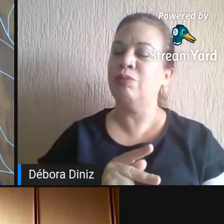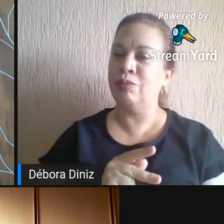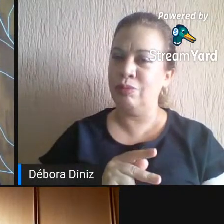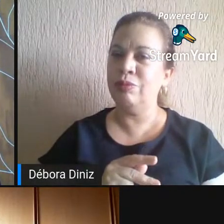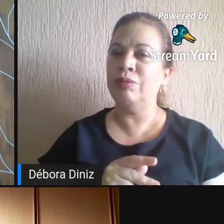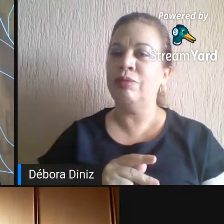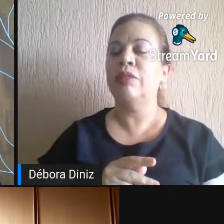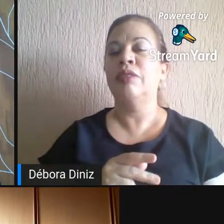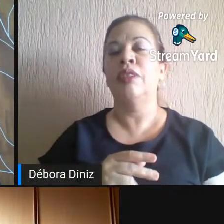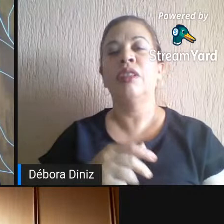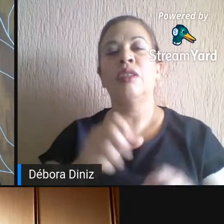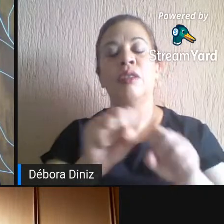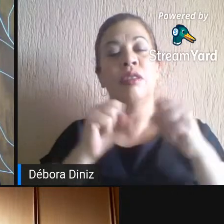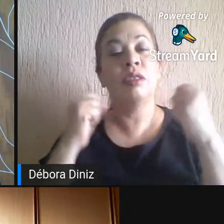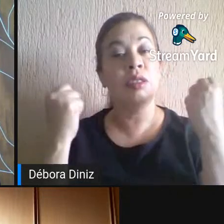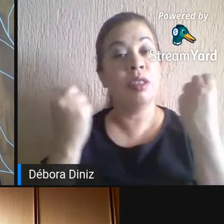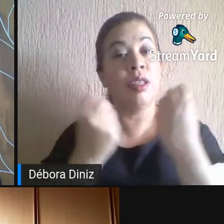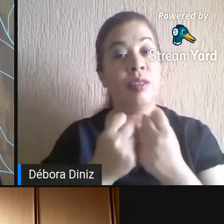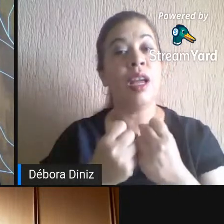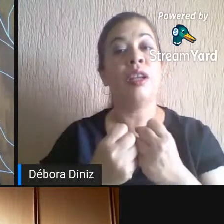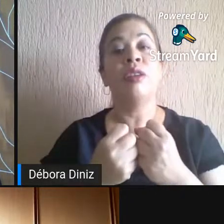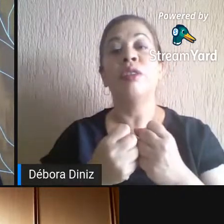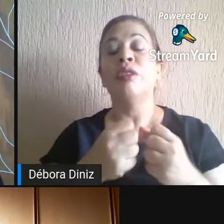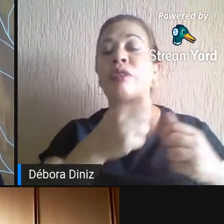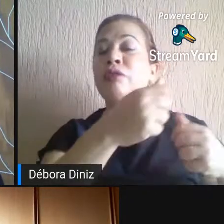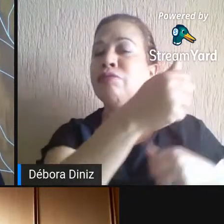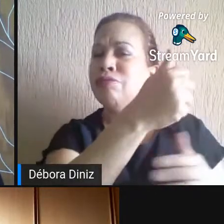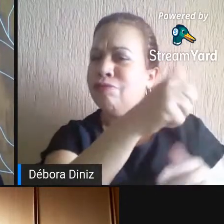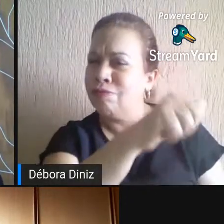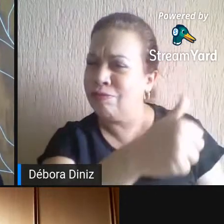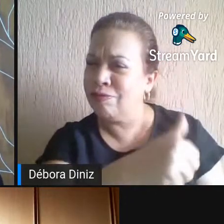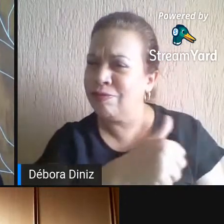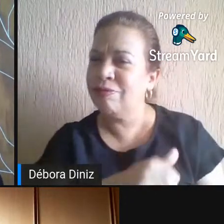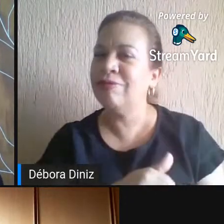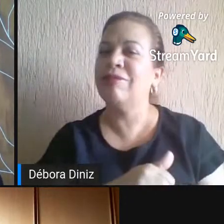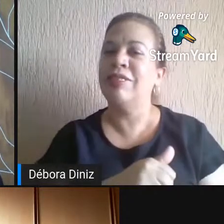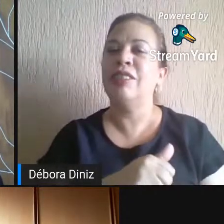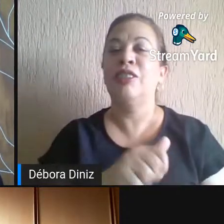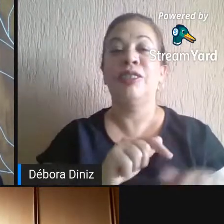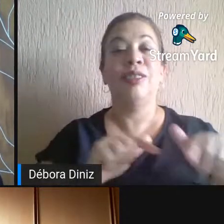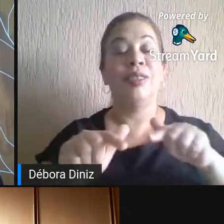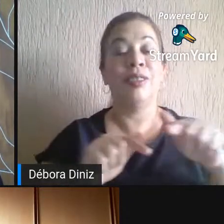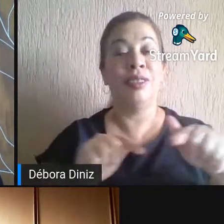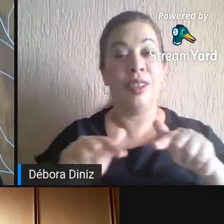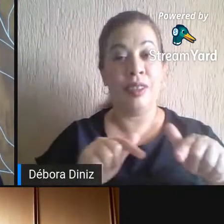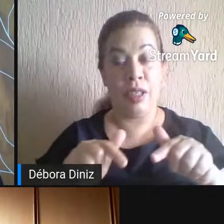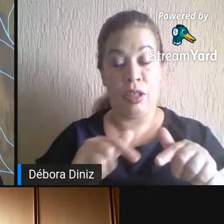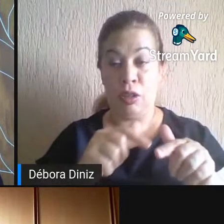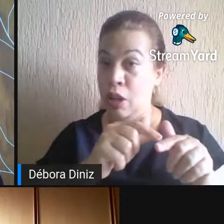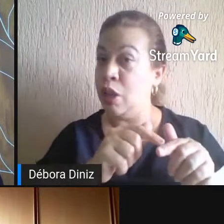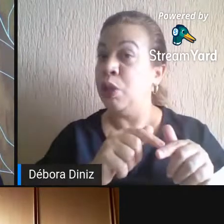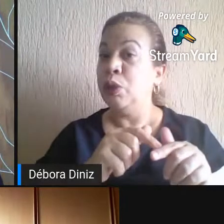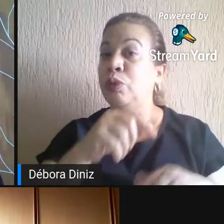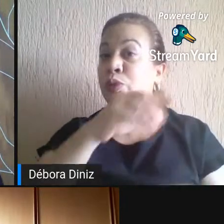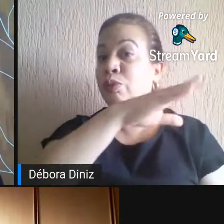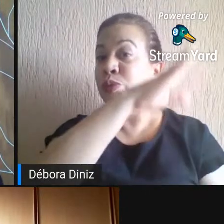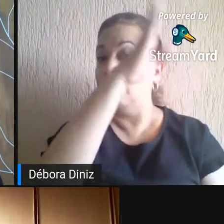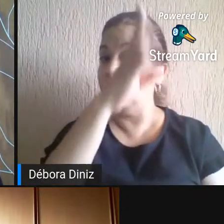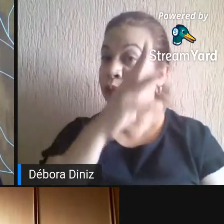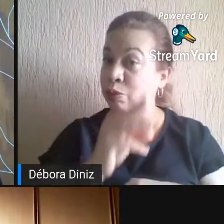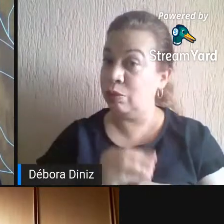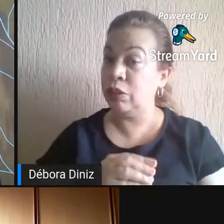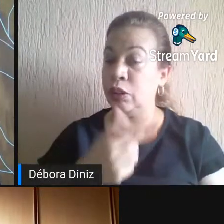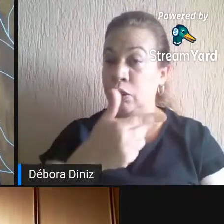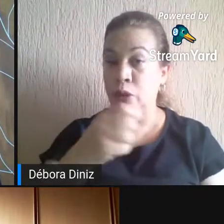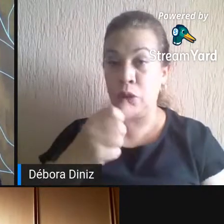de autoavaliação, com os resultados dos trabalhos que o PROFEPT realizou desde 2017, quando ele teve início, e